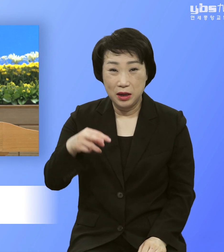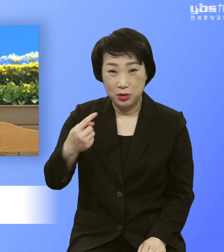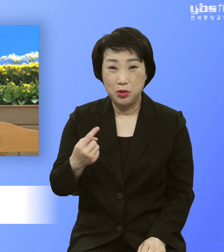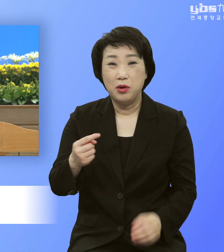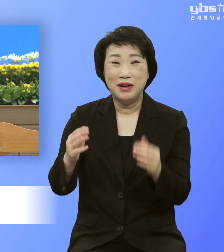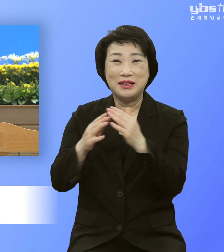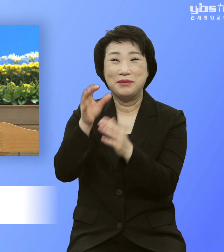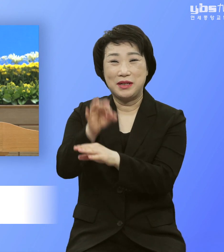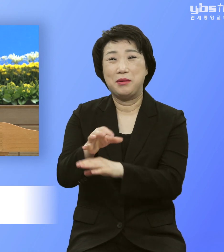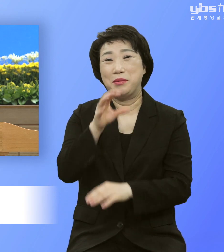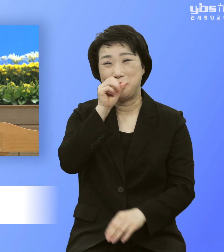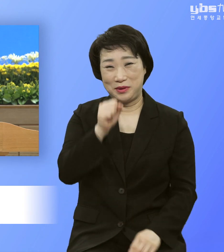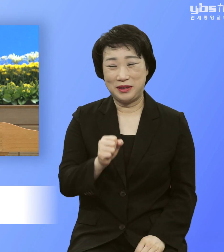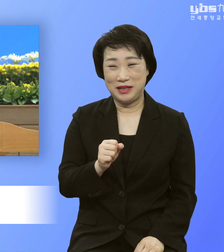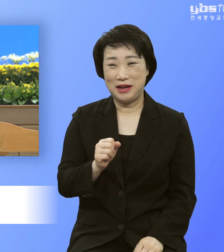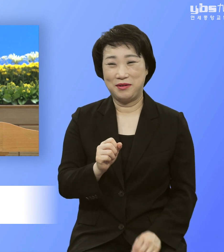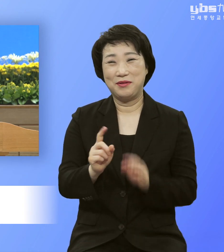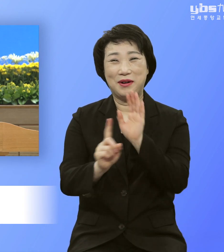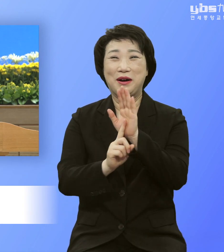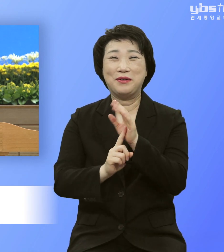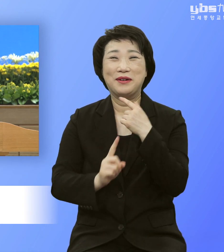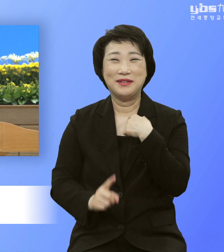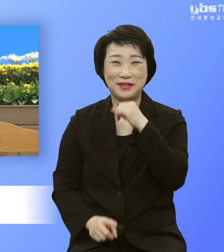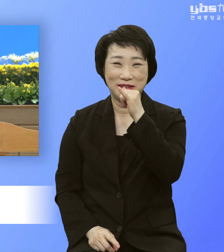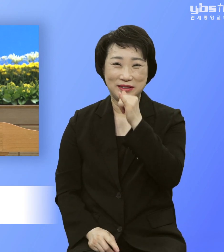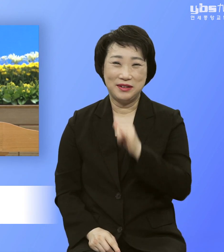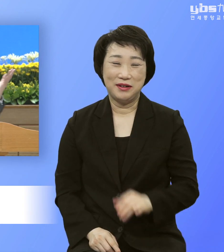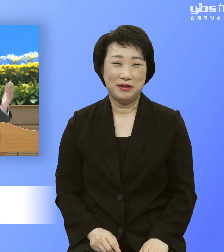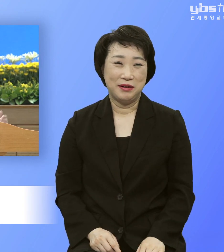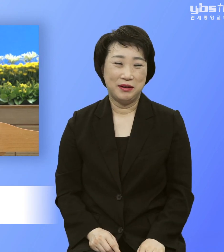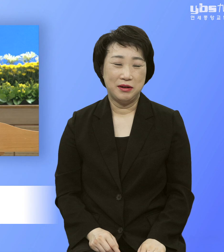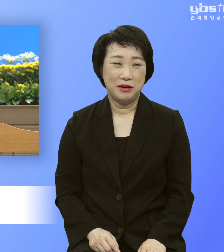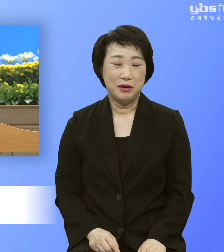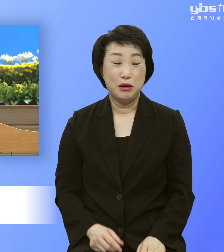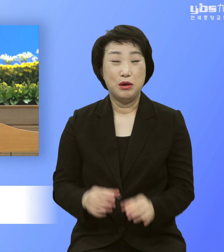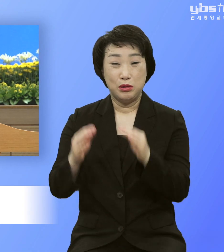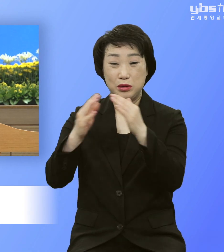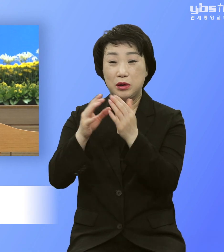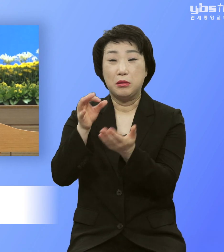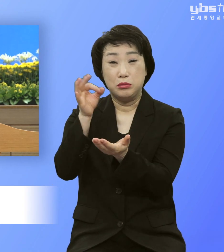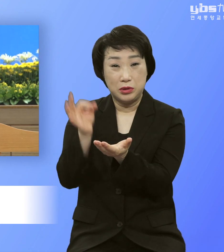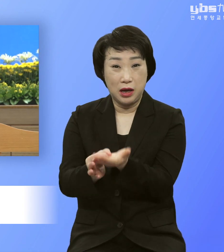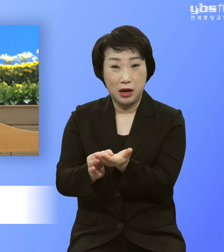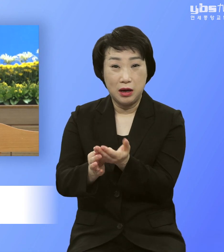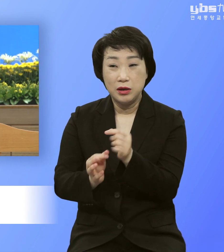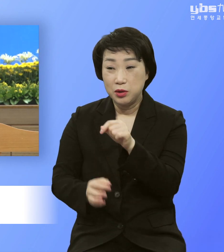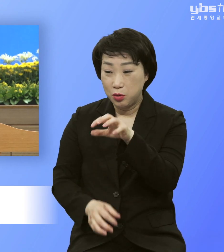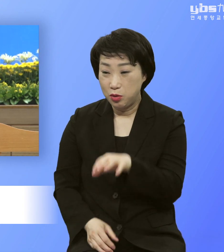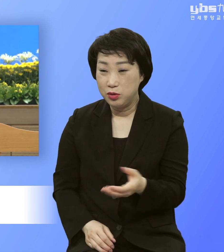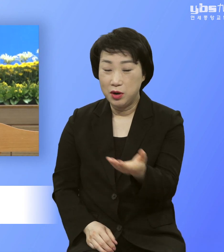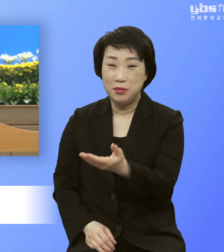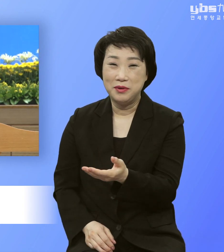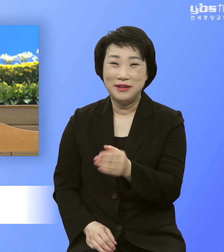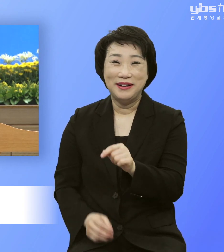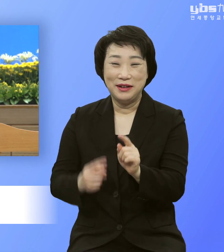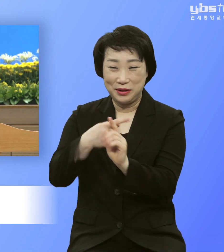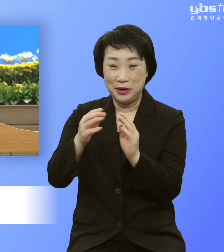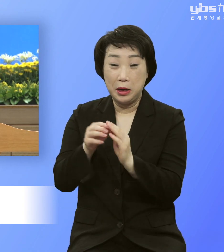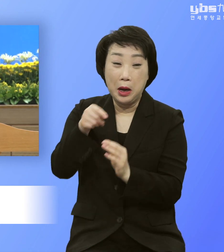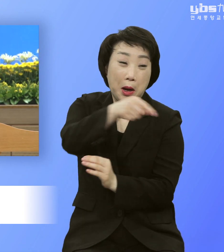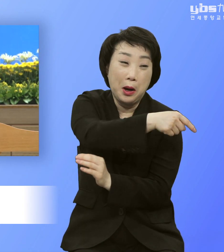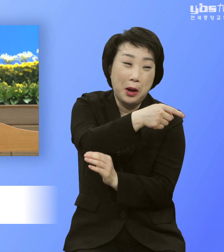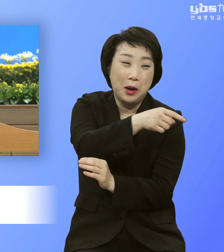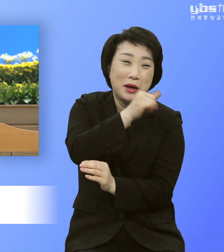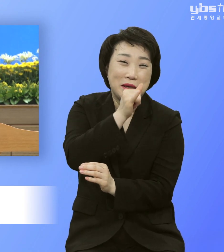집을 사면 좋겠다. 내가 그런 소리도 한 적이 있어요. 집값이 그렇게 싸요. 여기 있는 올챙이 집,